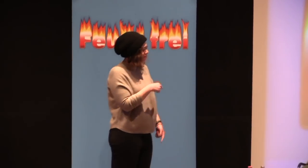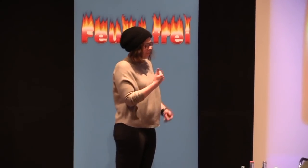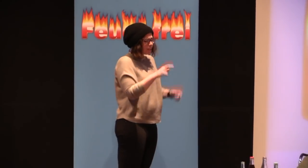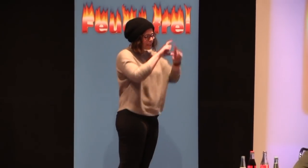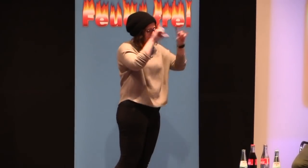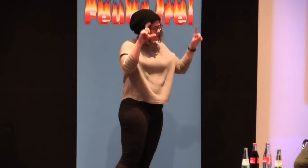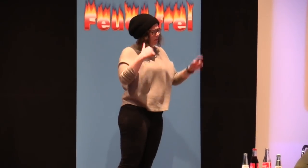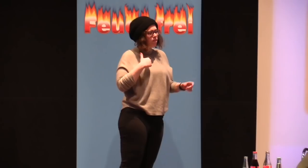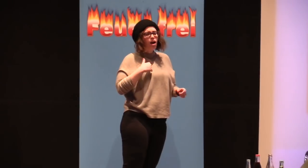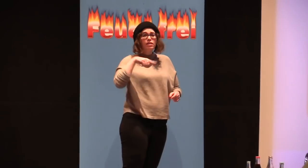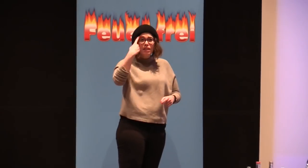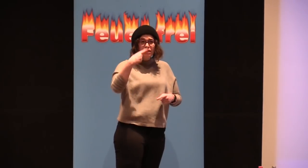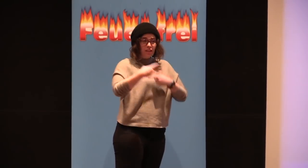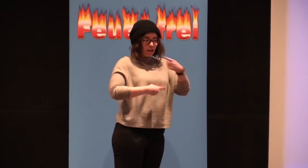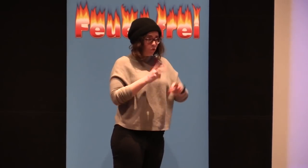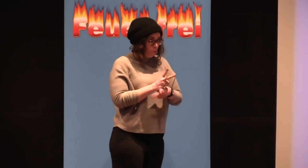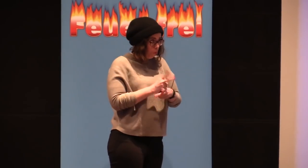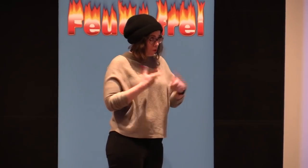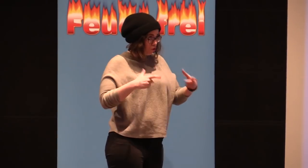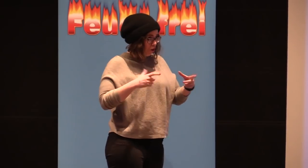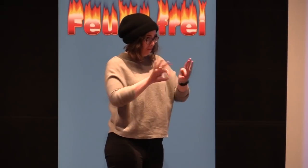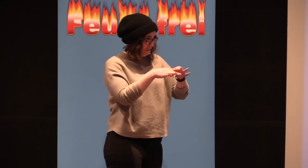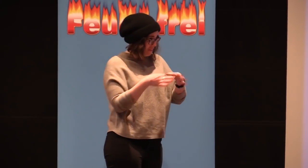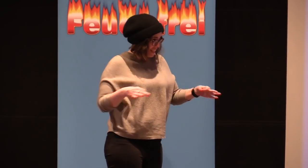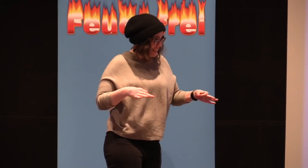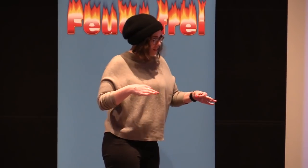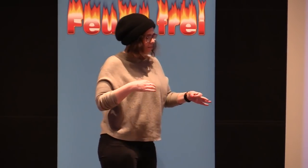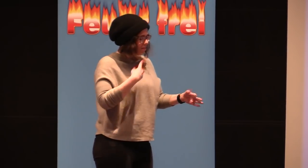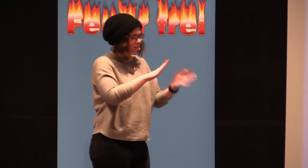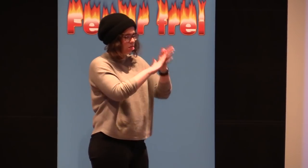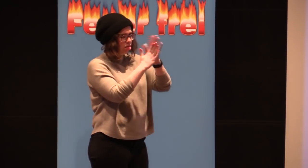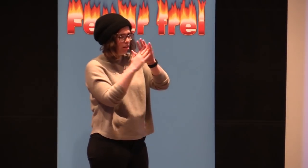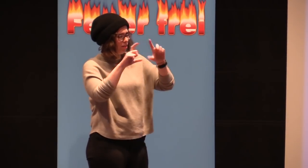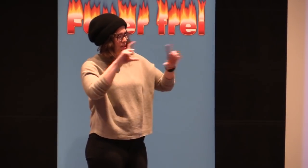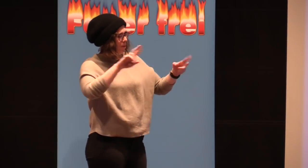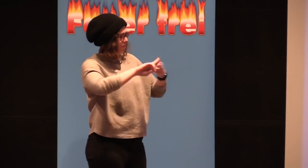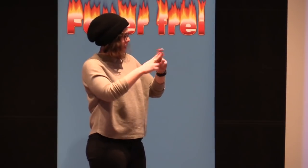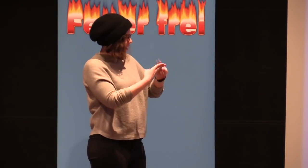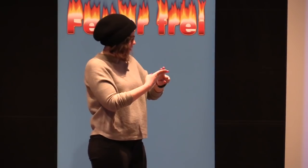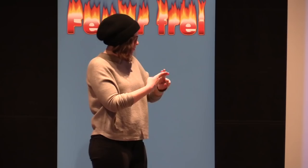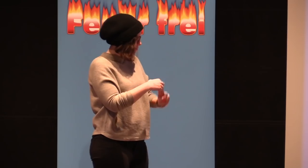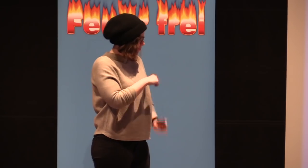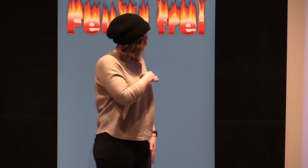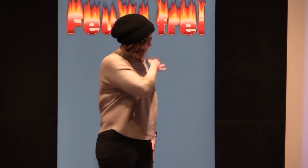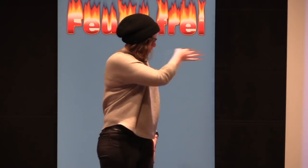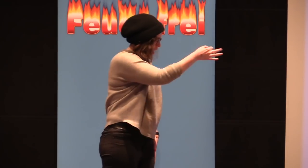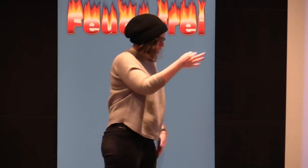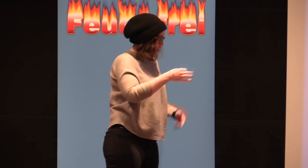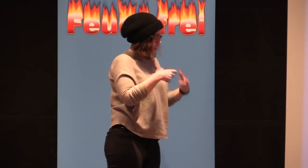Eine sehr interessante Diskussion, ein ganz interessantes Thema, Gesellschaftsfähigkeit, sind die jungen